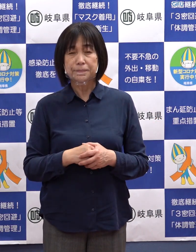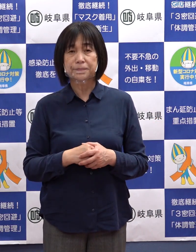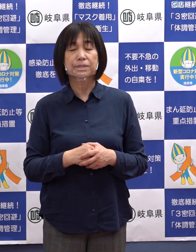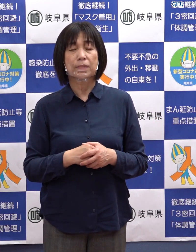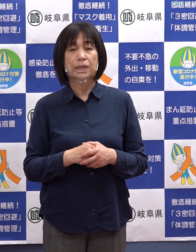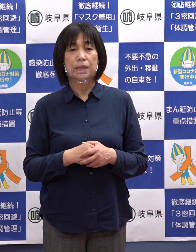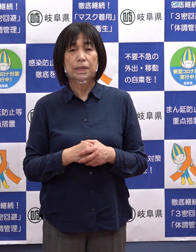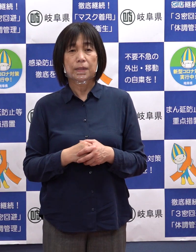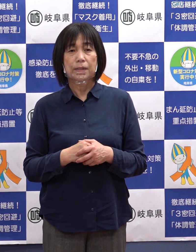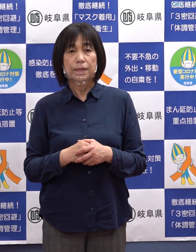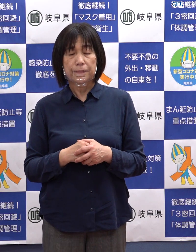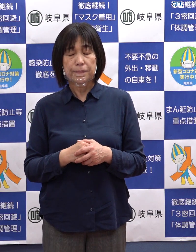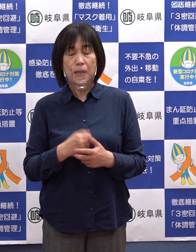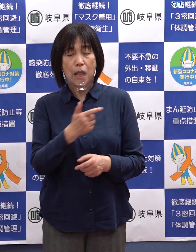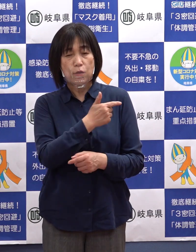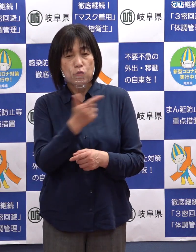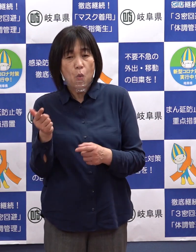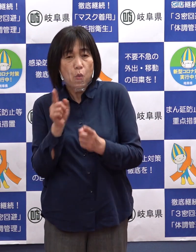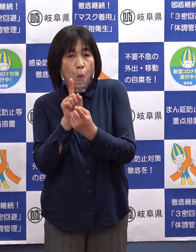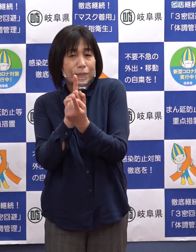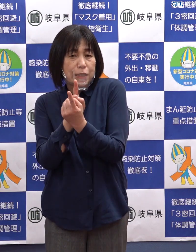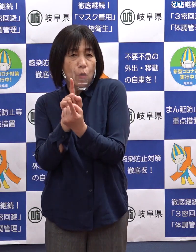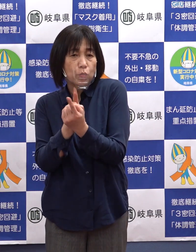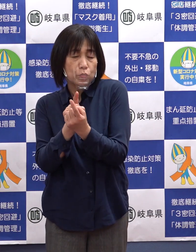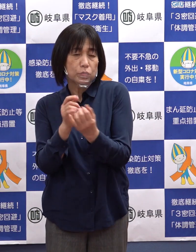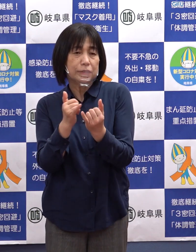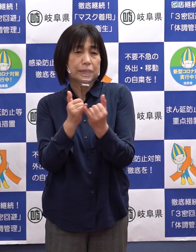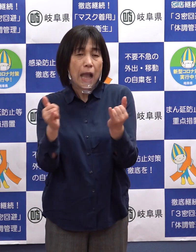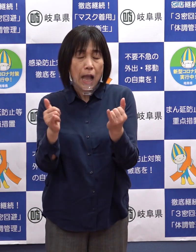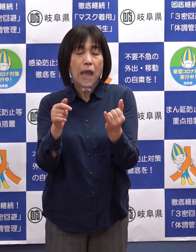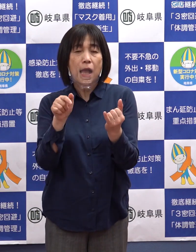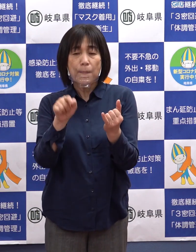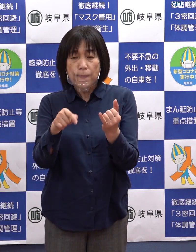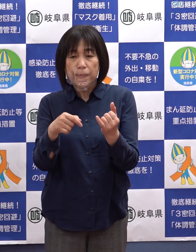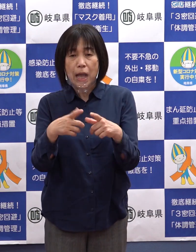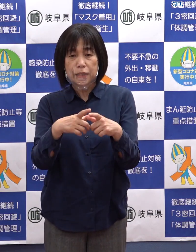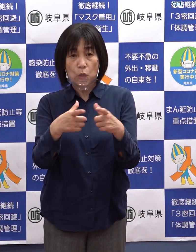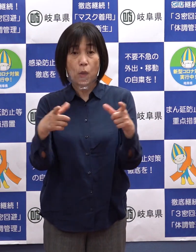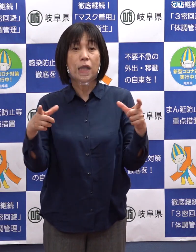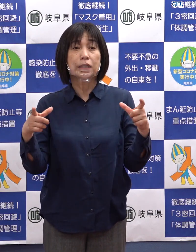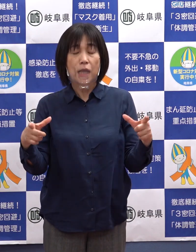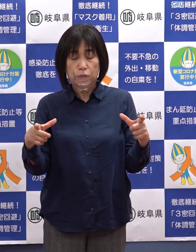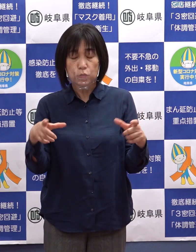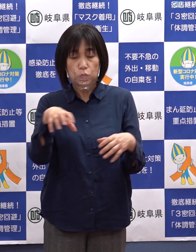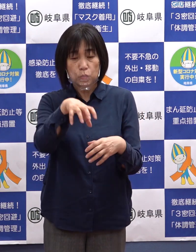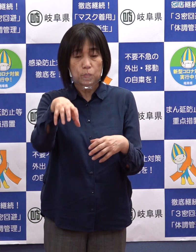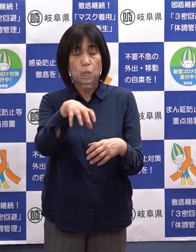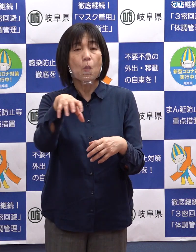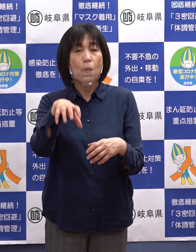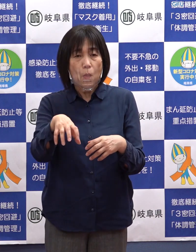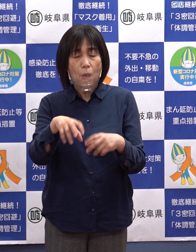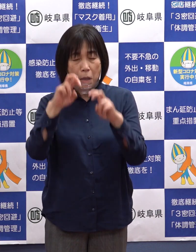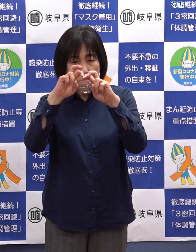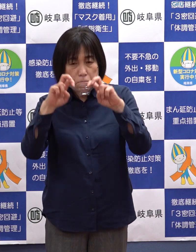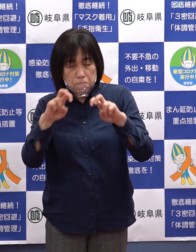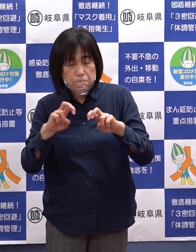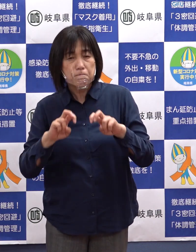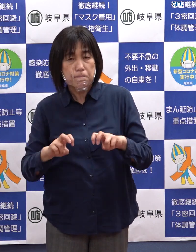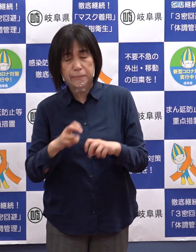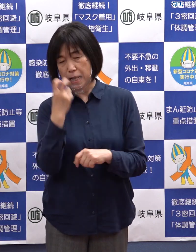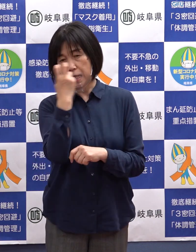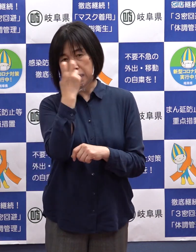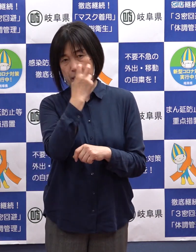厚接触者を通じてつながりのあるところはどんどんその追求していって、検査をして抑えていくわけですけ